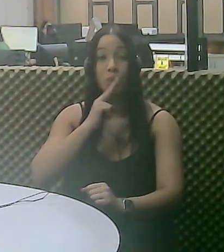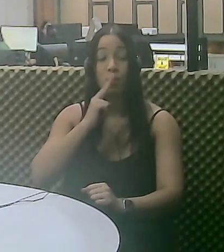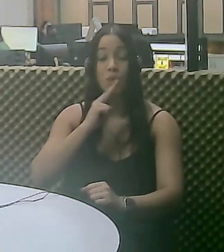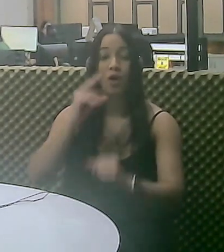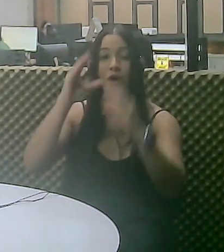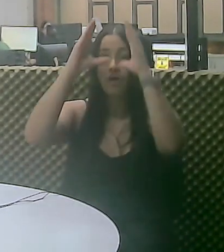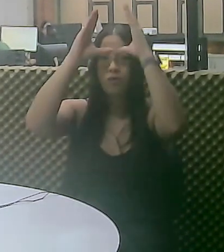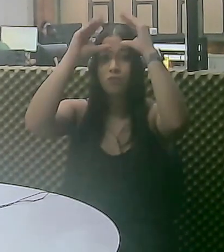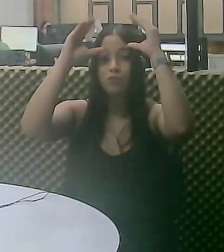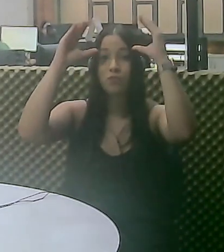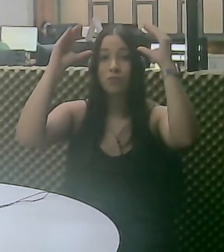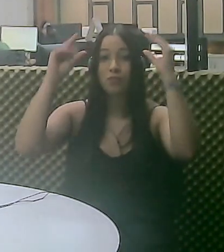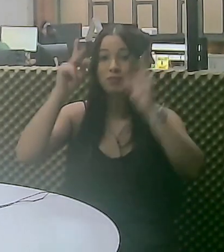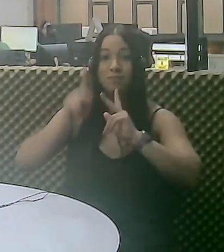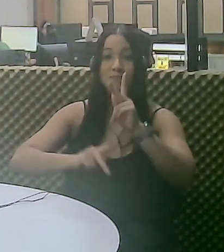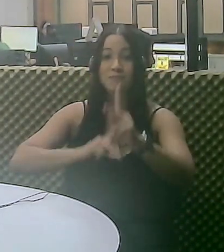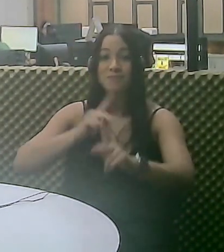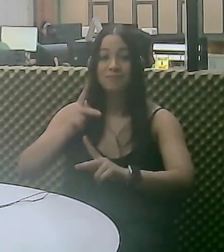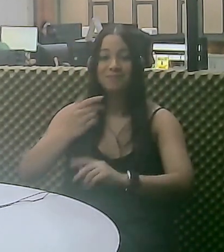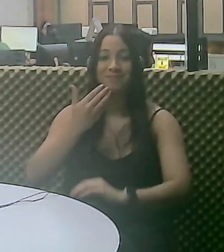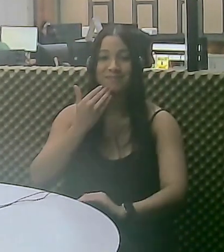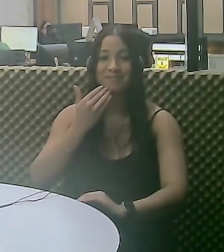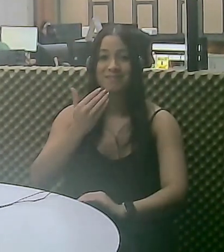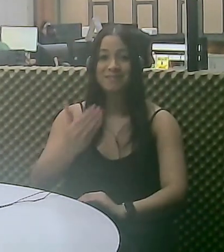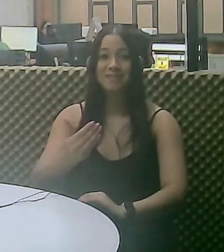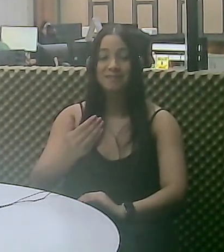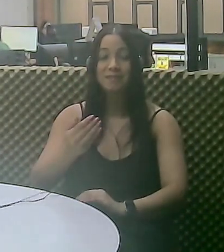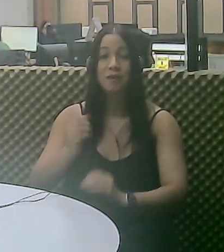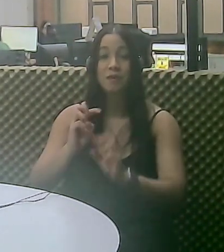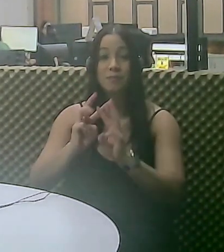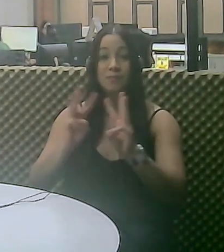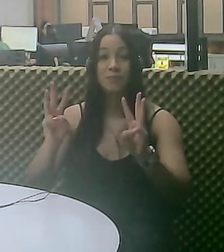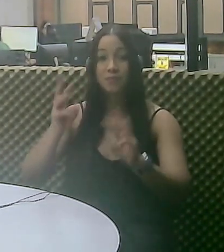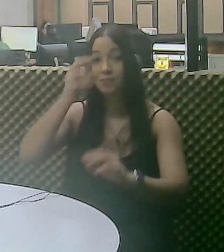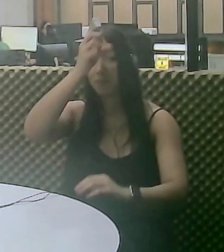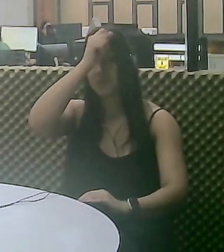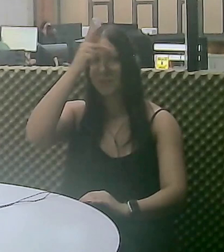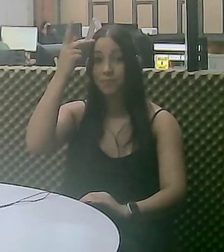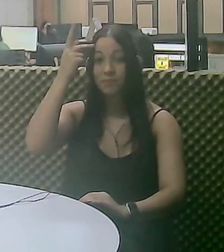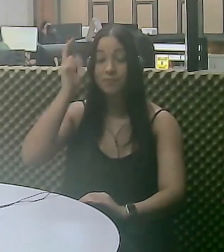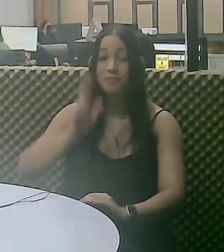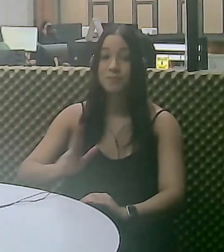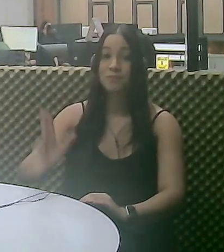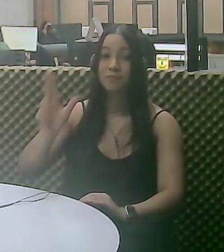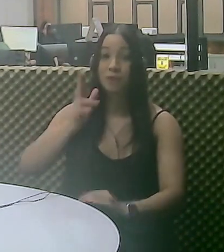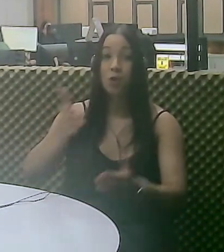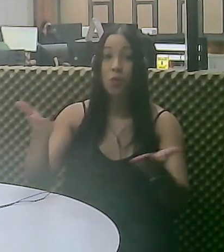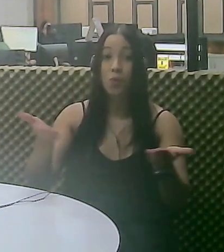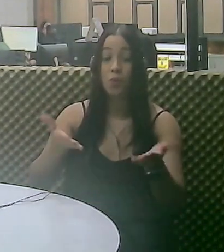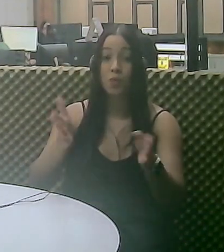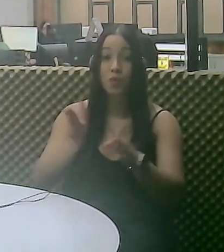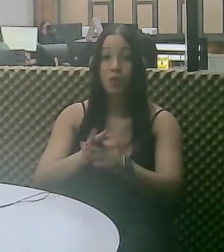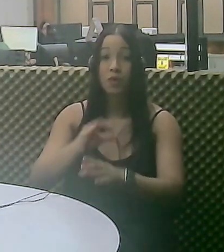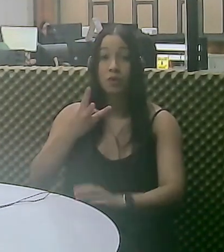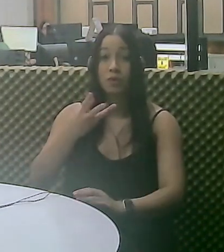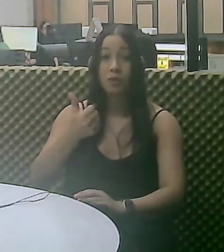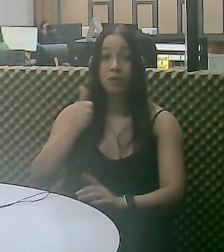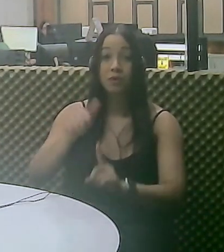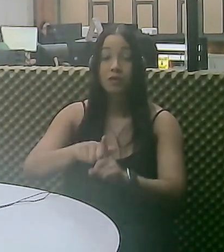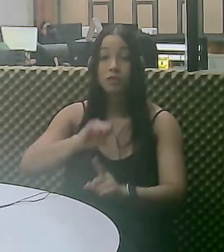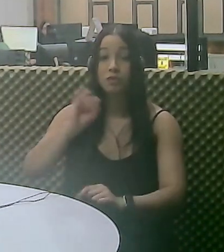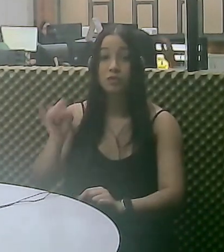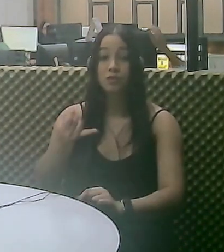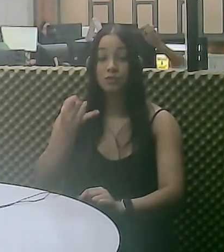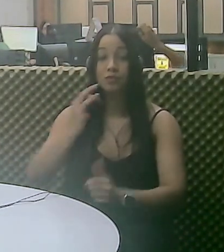conforto para a população. A solicitação deve ser feita pelo portal da Prefeitura de Uberlândia de hoje até 31 de janeiro.